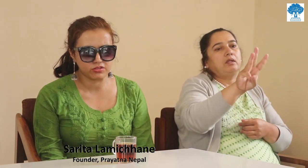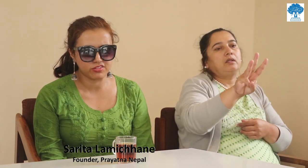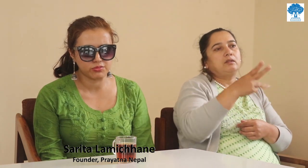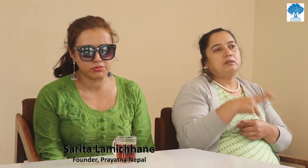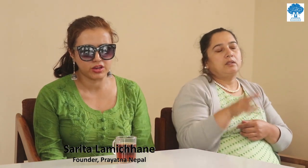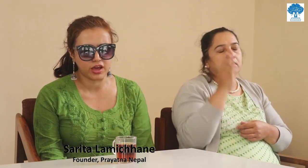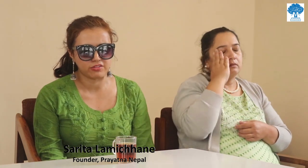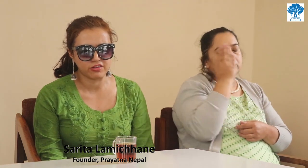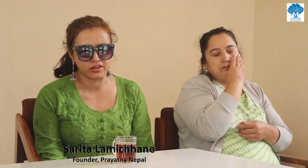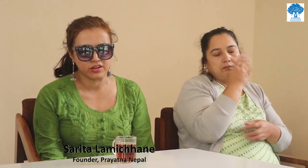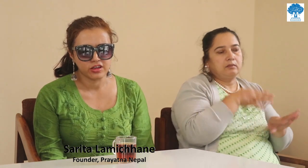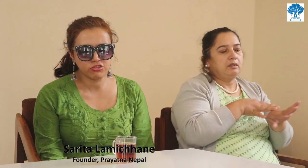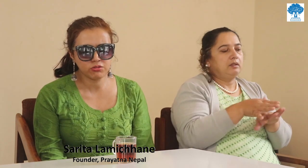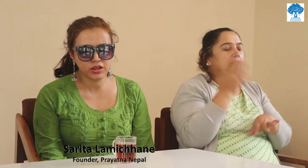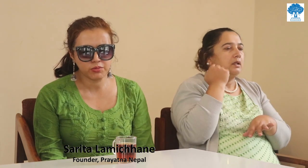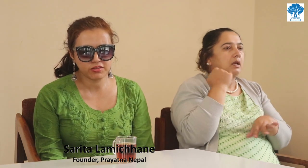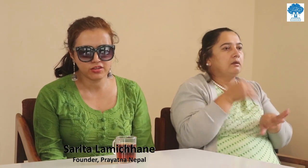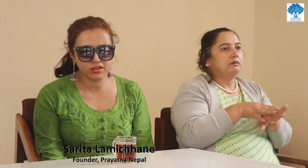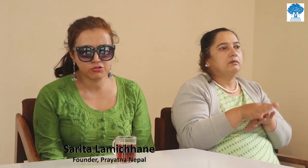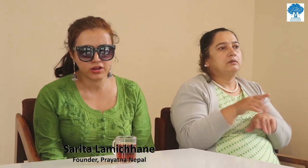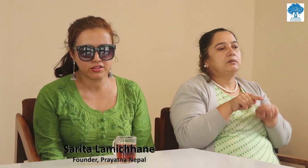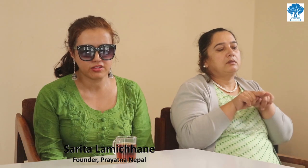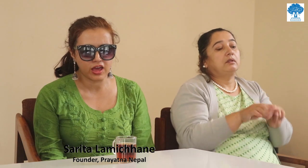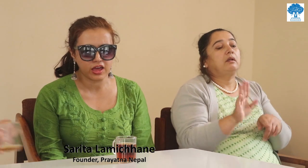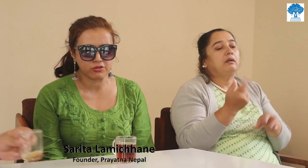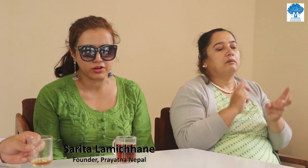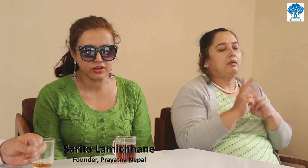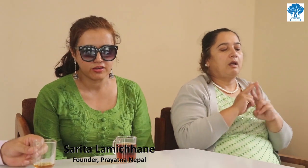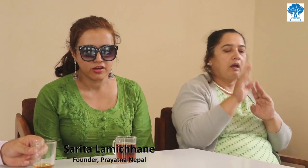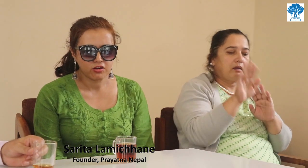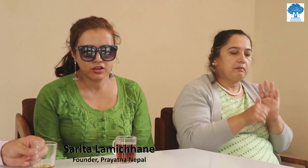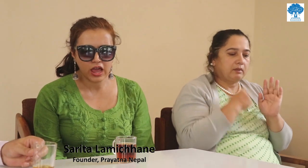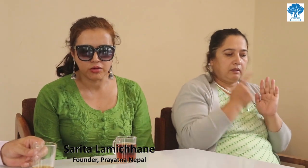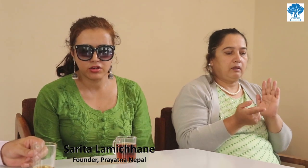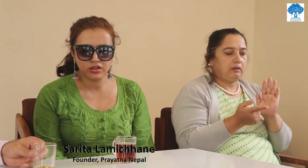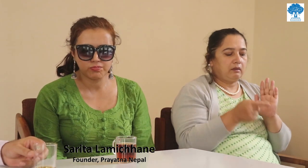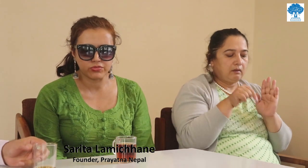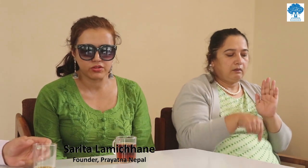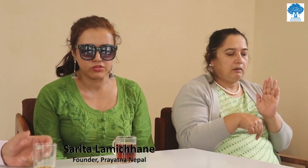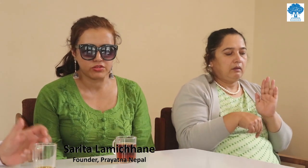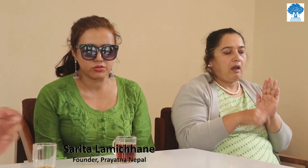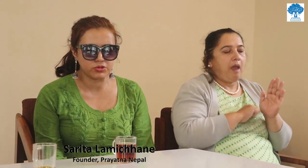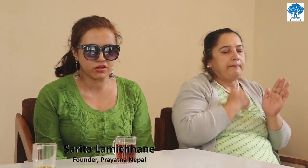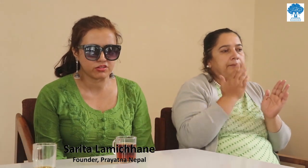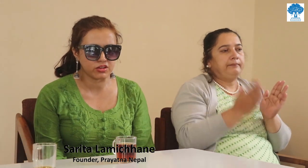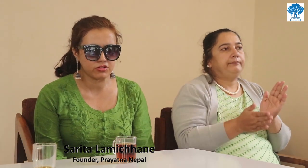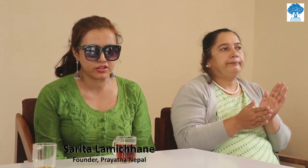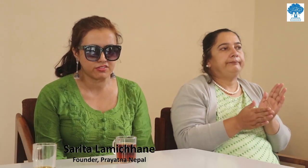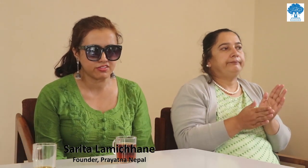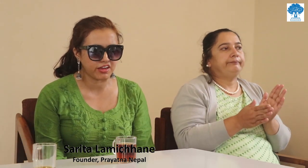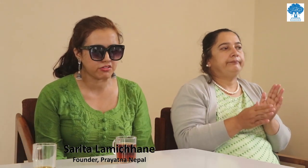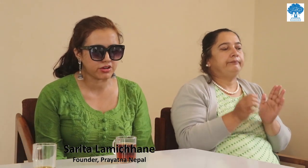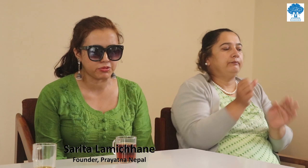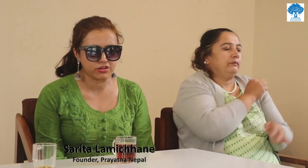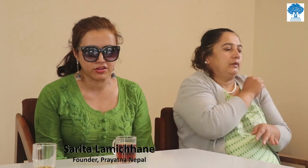13 दृष्टिबिन महिलाहरूसँग। त्यो बेलामा चाहिँ के कुरा चाहिँ त्यहाँ आयो भने, अहिले हामीले बृहत्तर